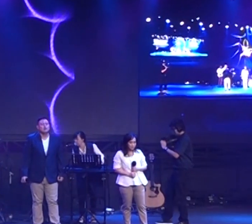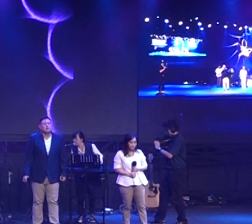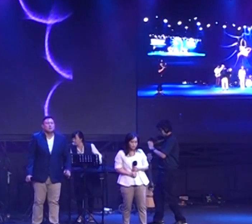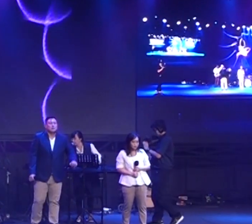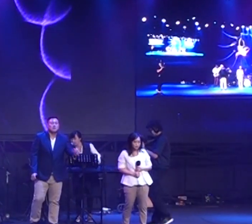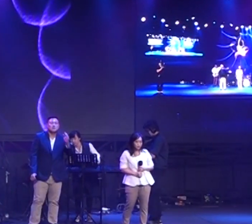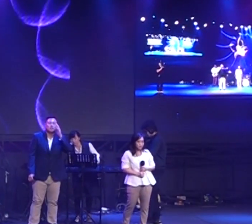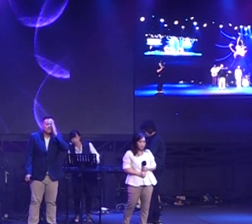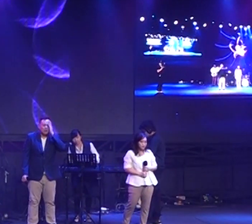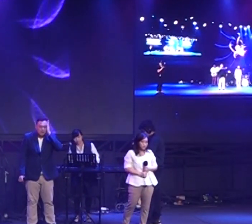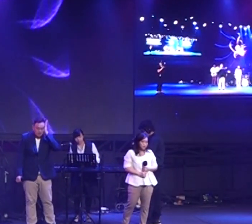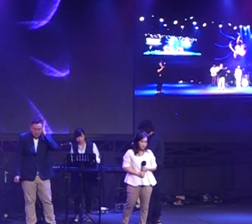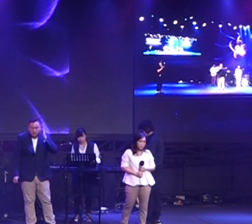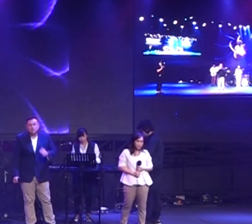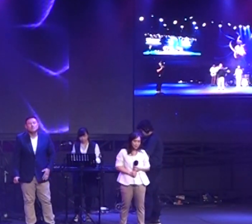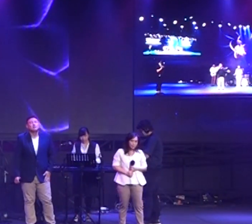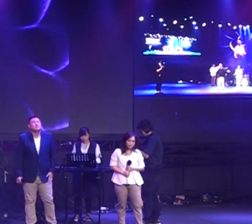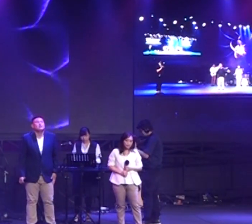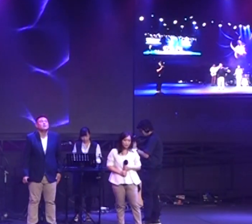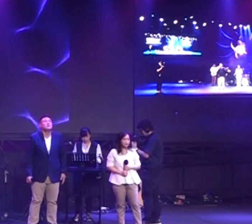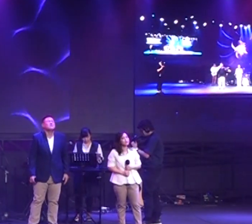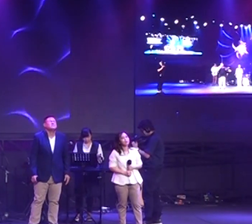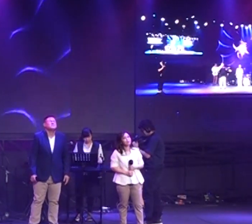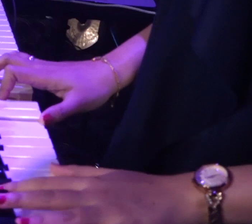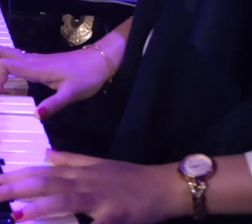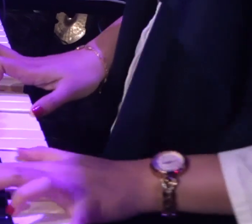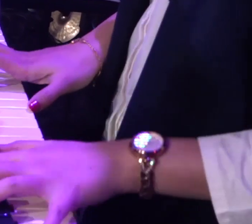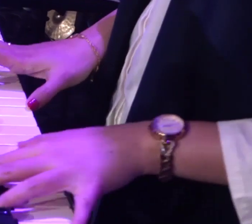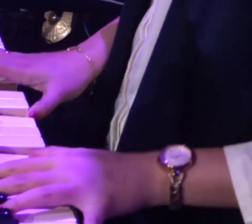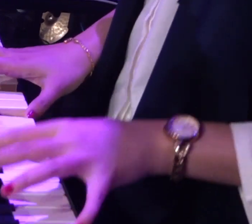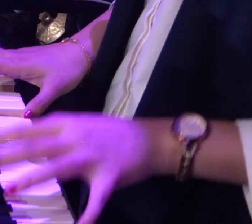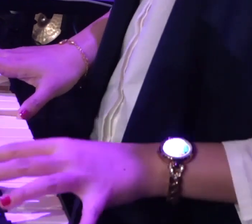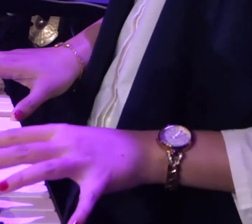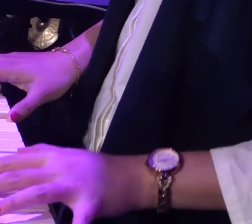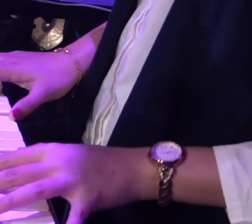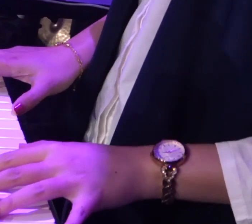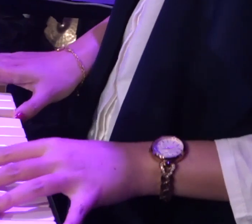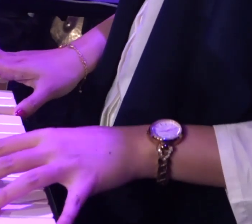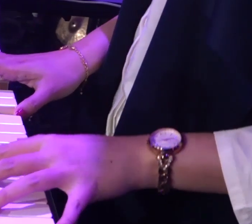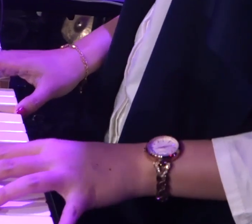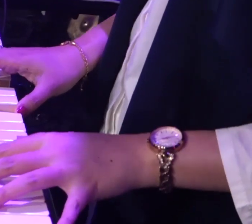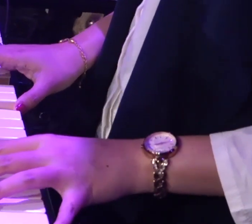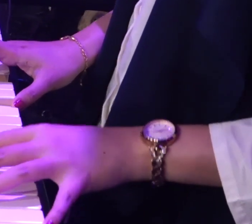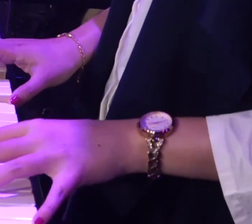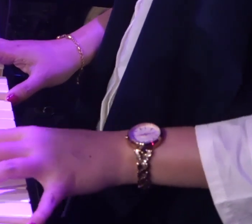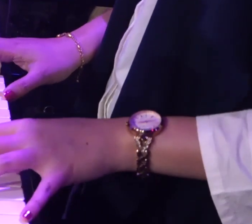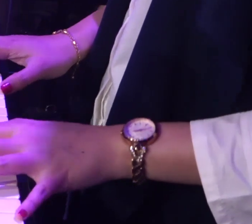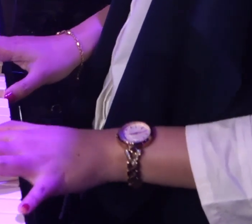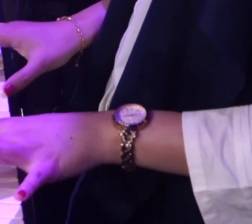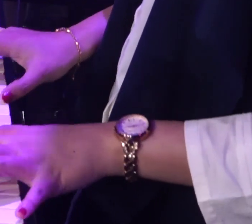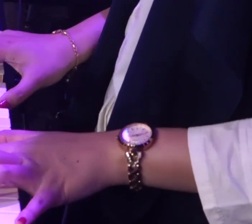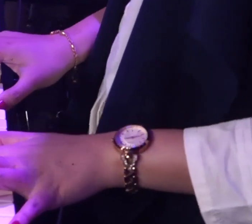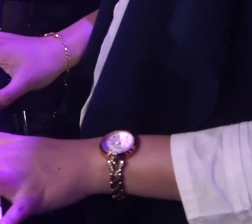Ya Yesus Tuhan. Amin.